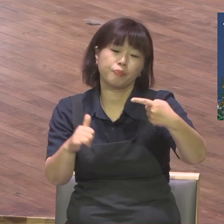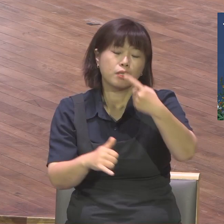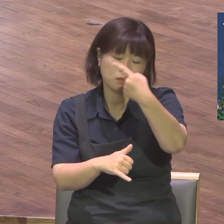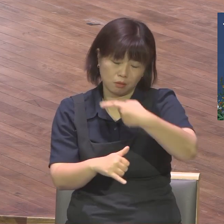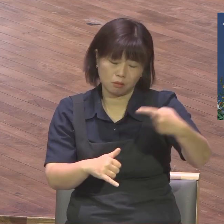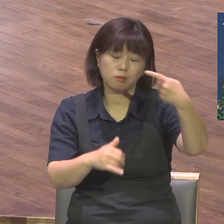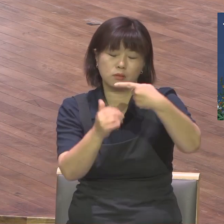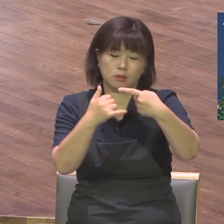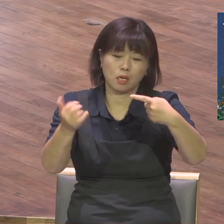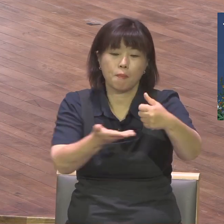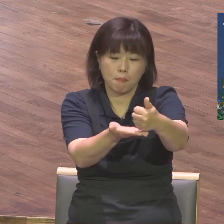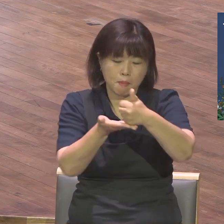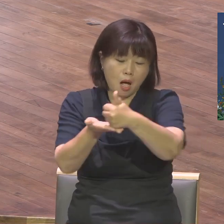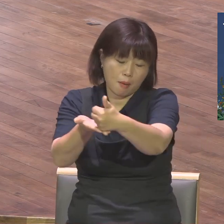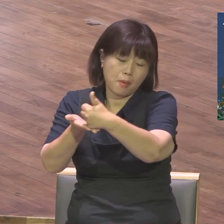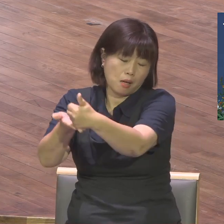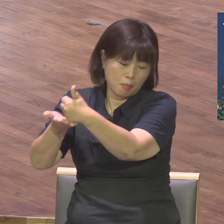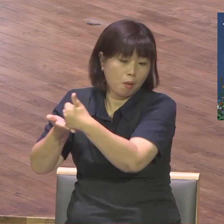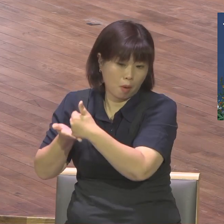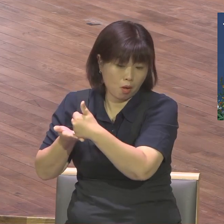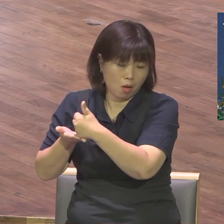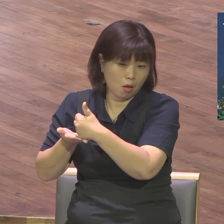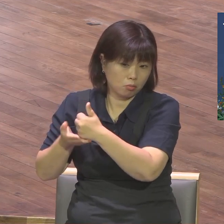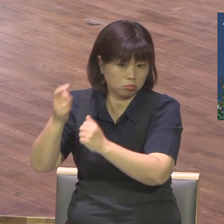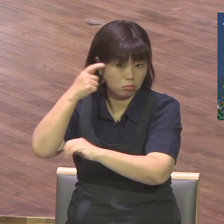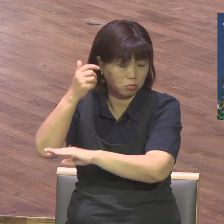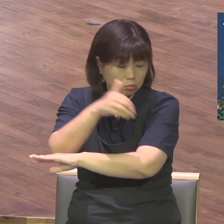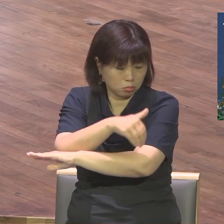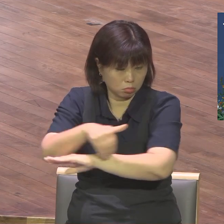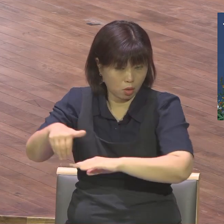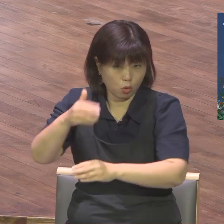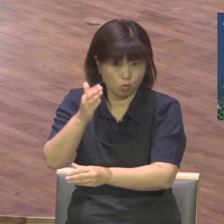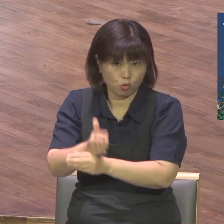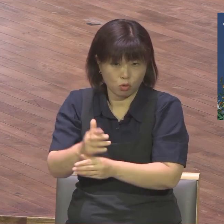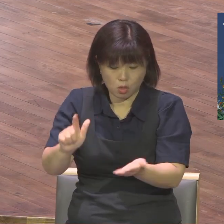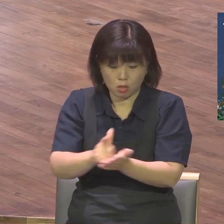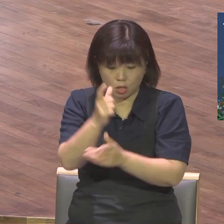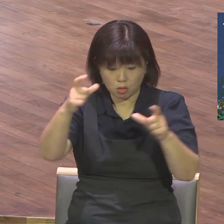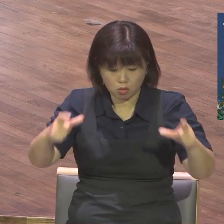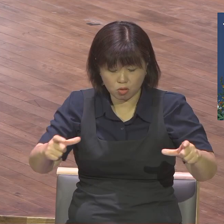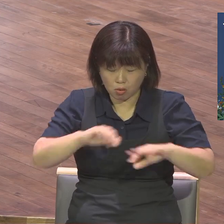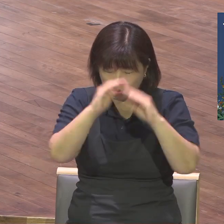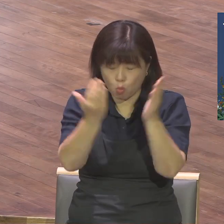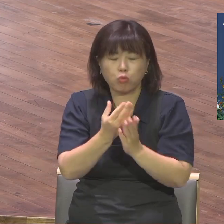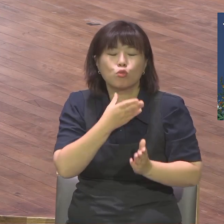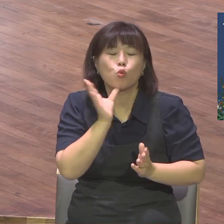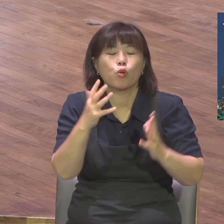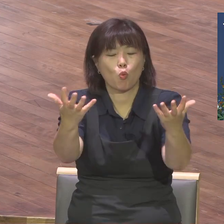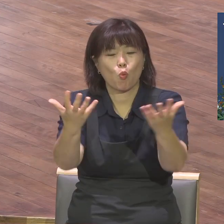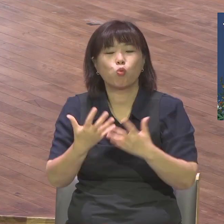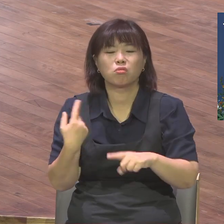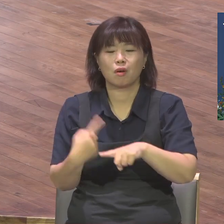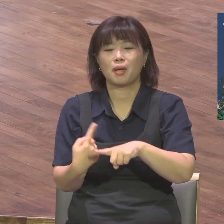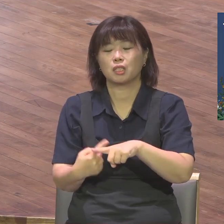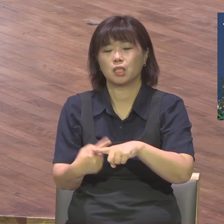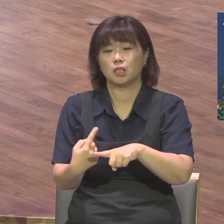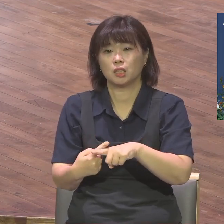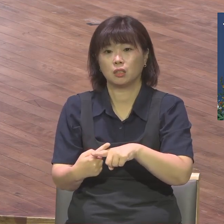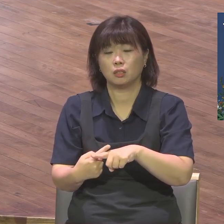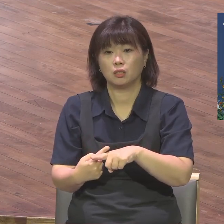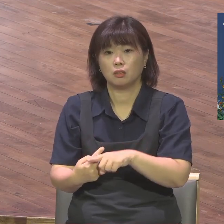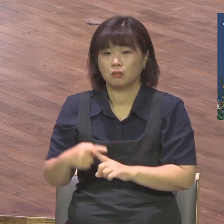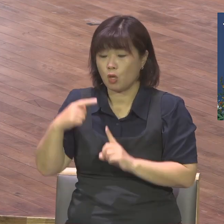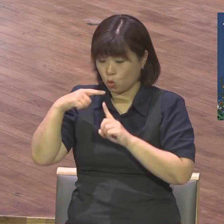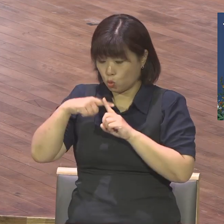교회가 정말 교회다운 교회로서의 그러한 자세를 가지면